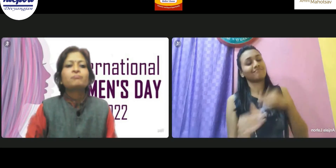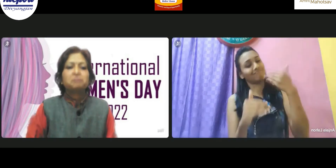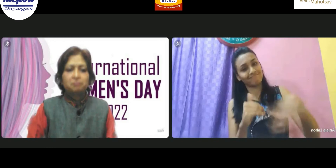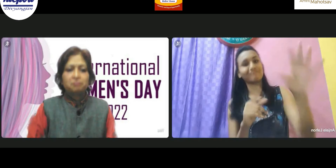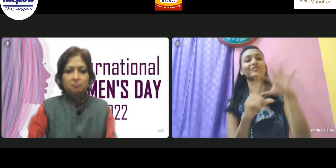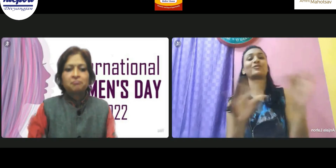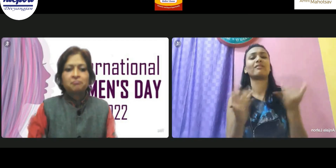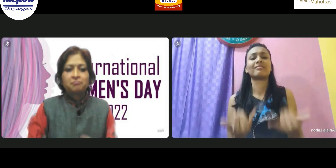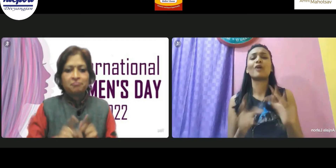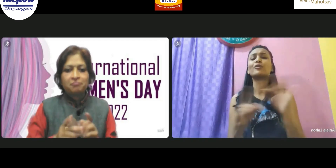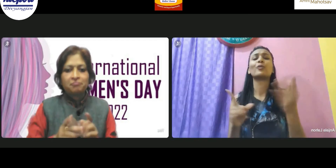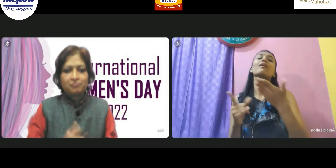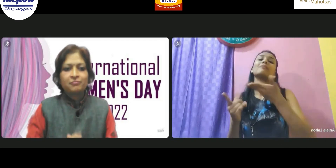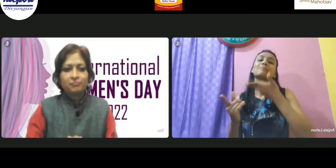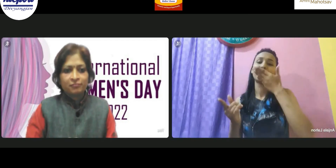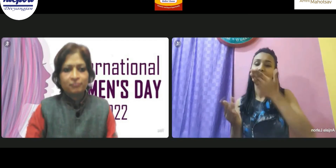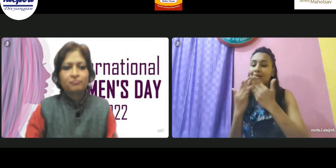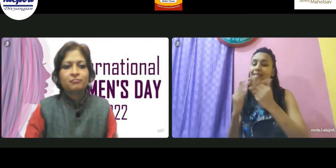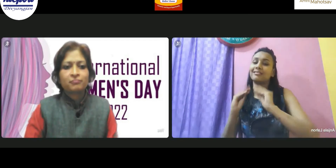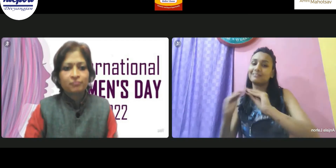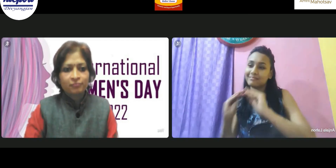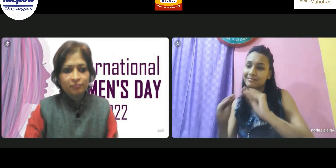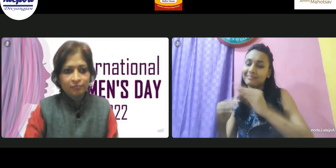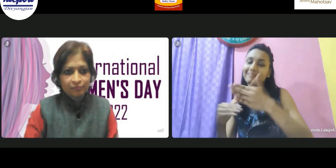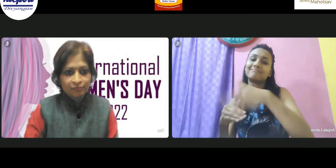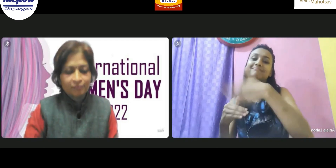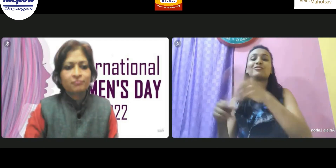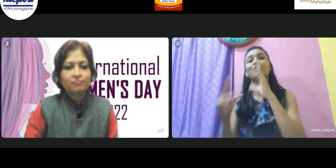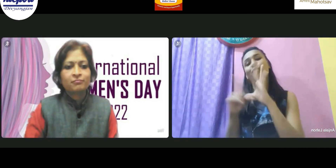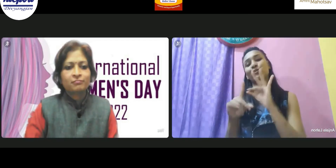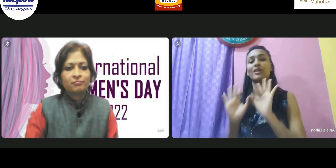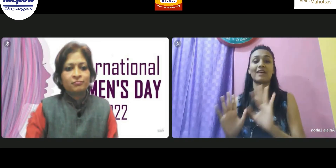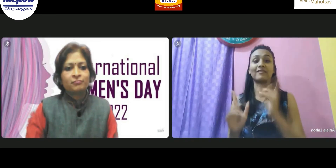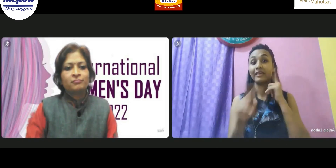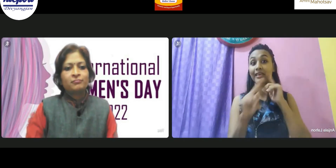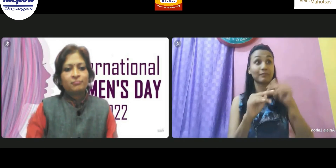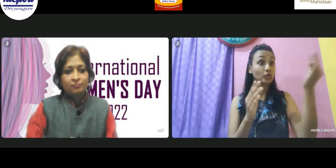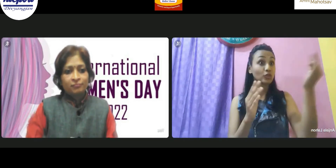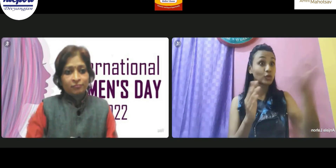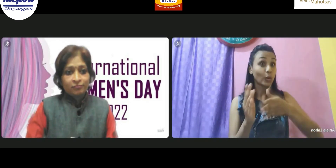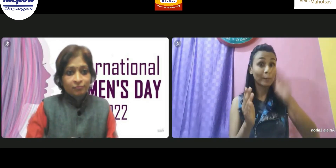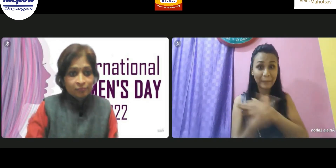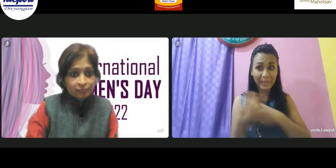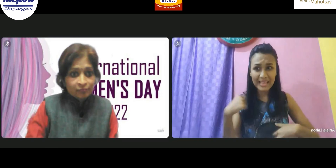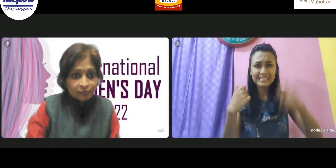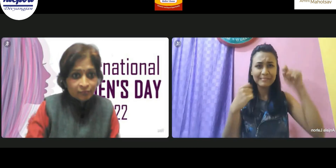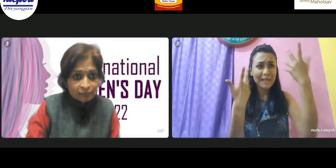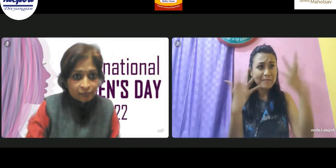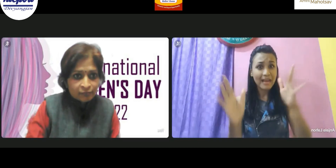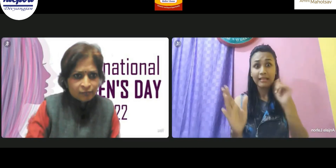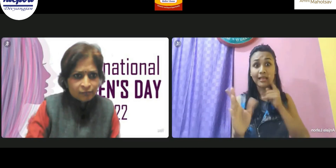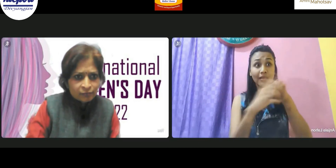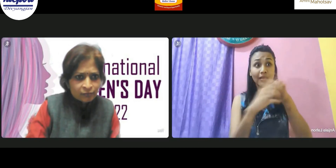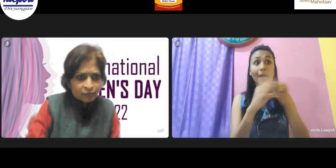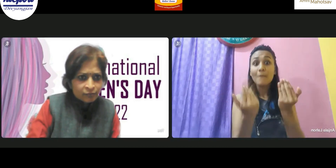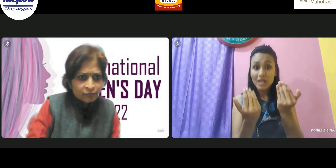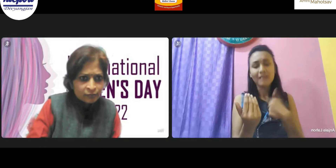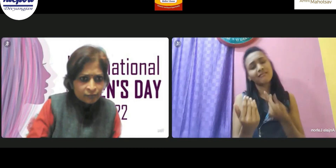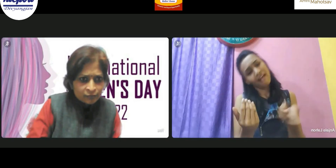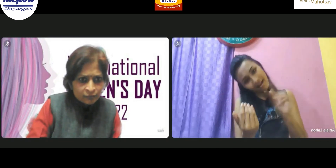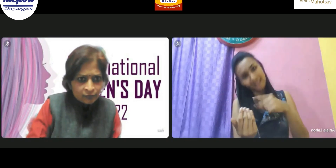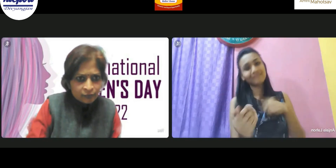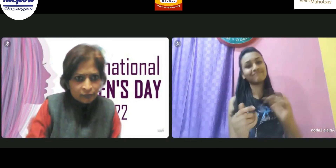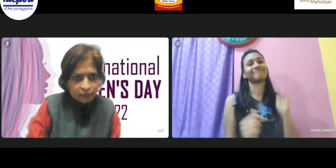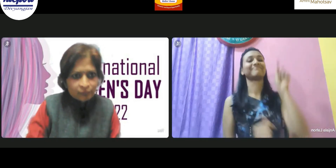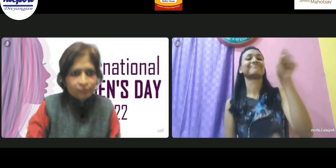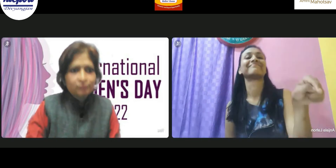हुआ तो मैं दोबारा उसमें भाग लेना चाहूँगी, और साथ में अपने साथ जो डेफ लड़कियां हैं उनको ही सिखाना चाहूँगी, और